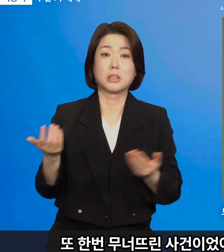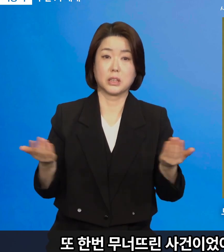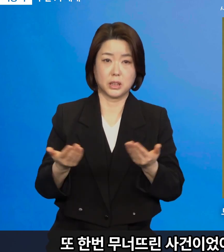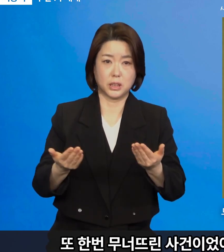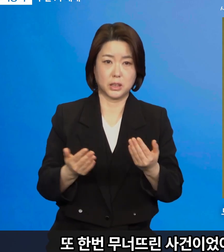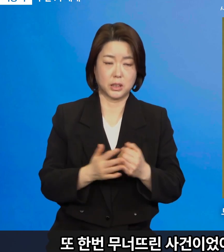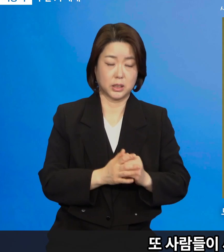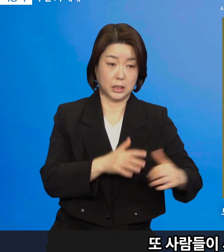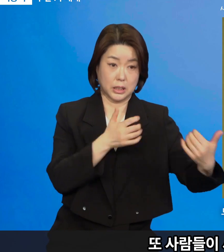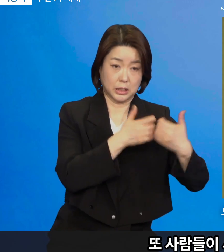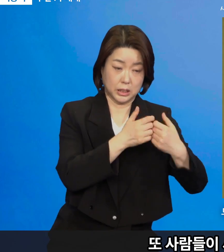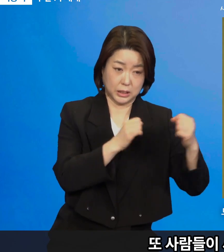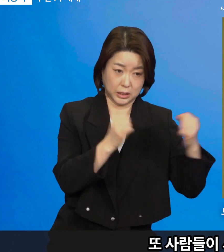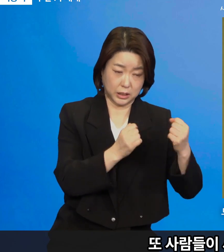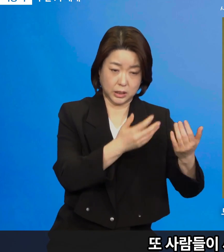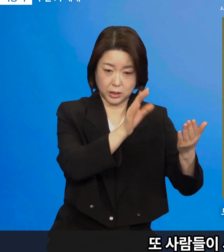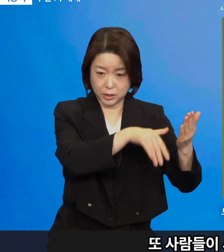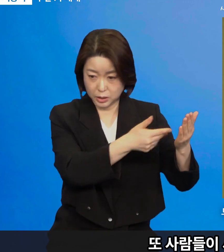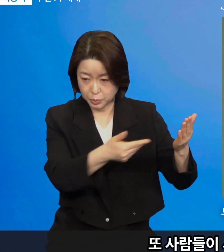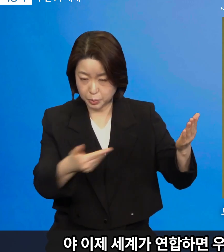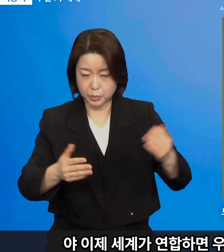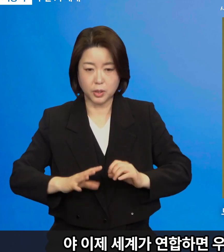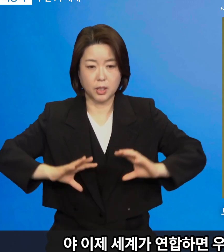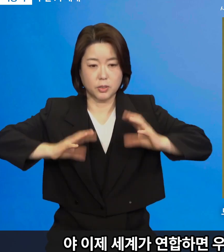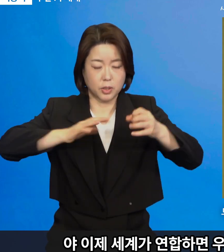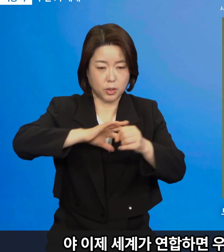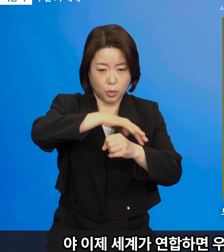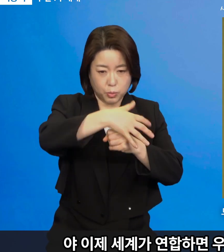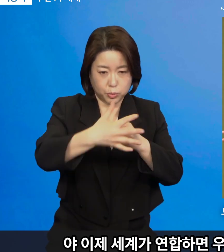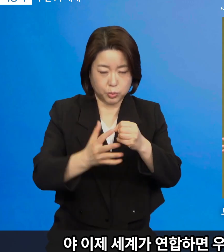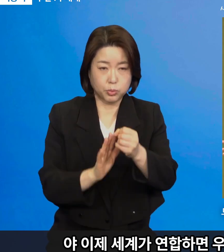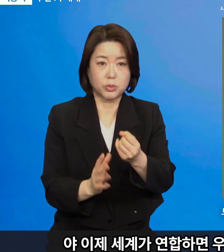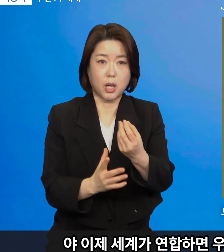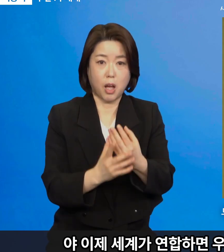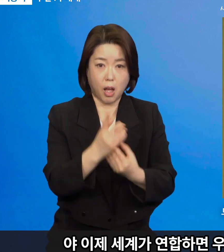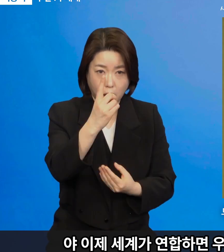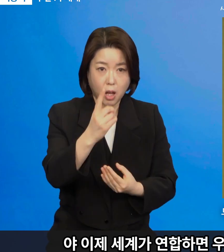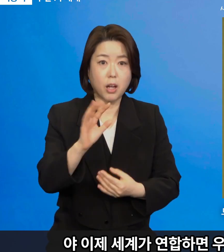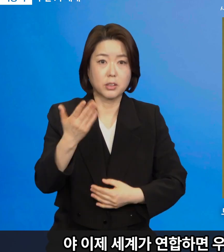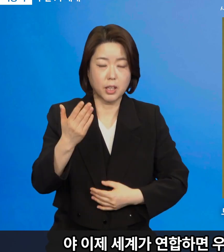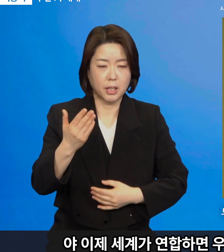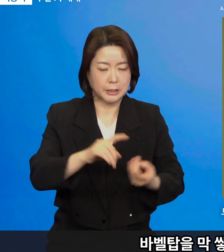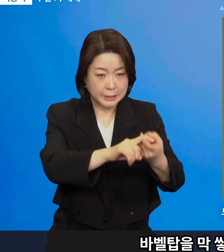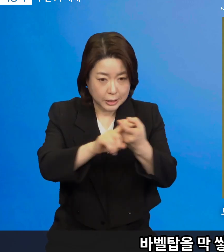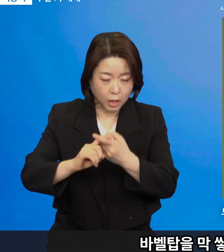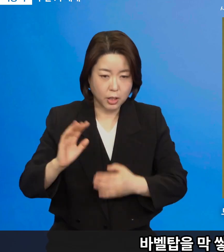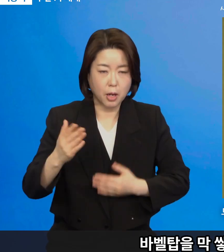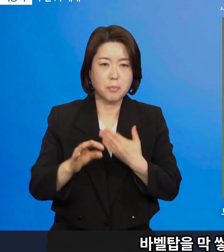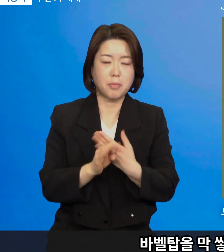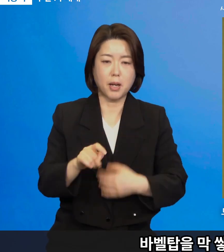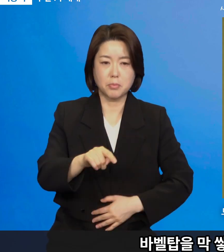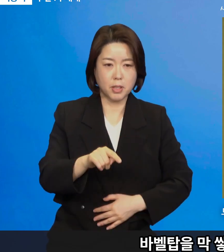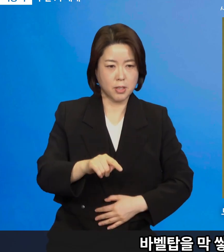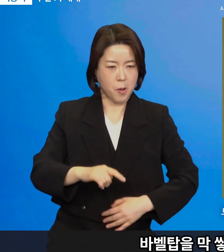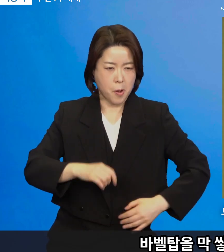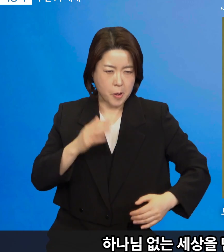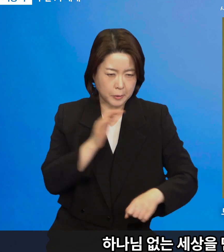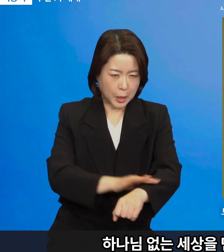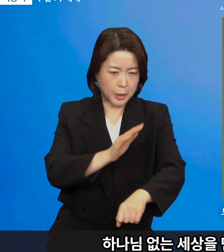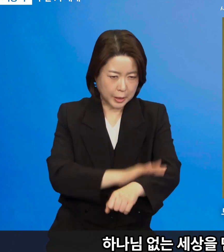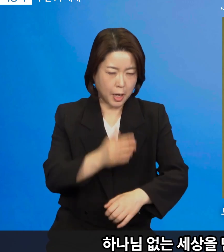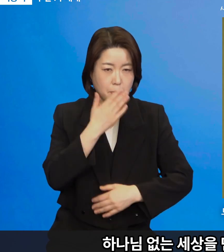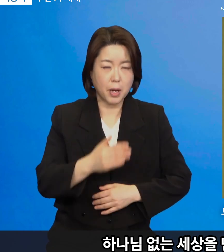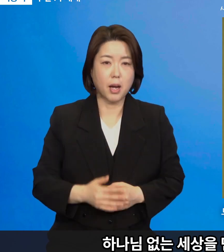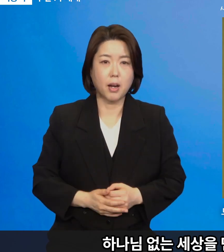냉전 시대가 지나갑니다. 또 사람들이 세계화 되면서 야, 이제 세계가 연합하면 우리가 무엇인지 할 수 있다, 바벨탑을 막 쌓기 시작합니다.